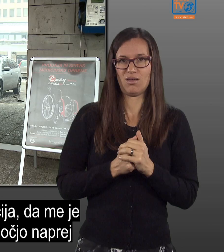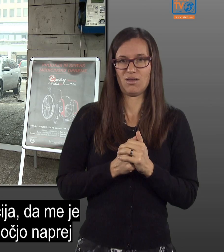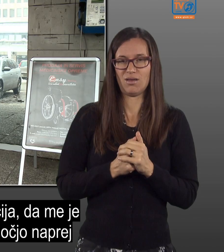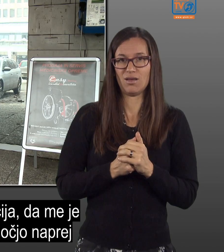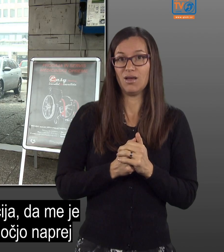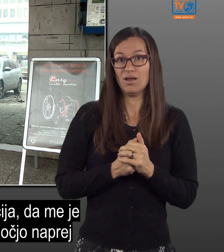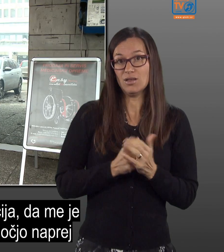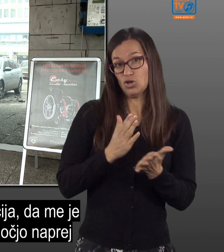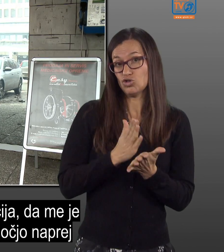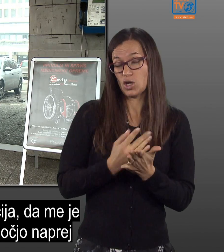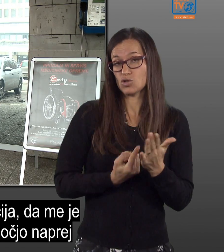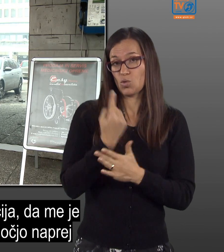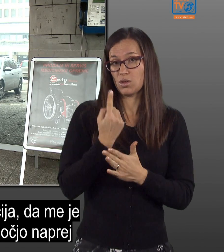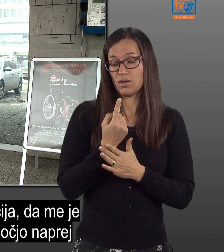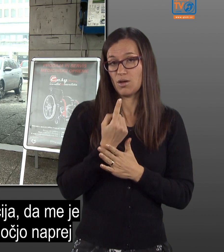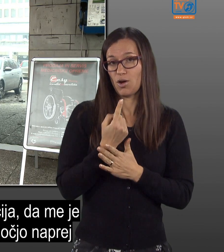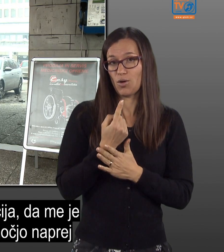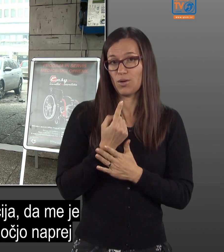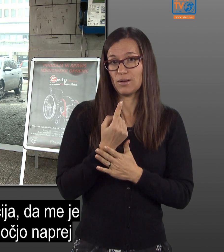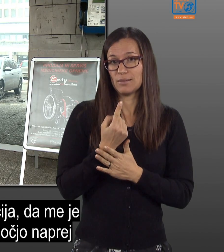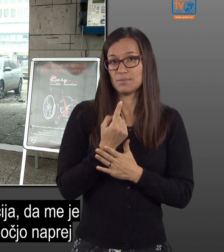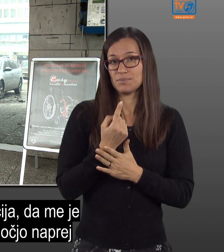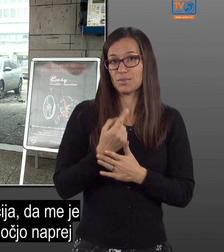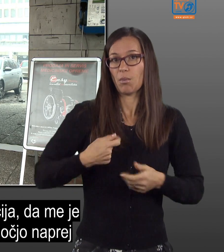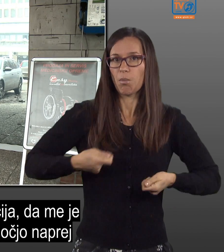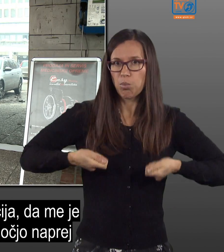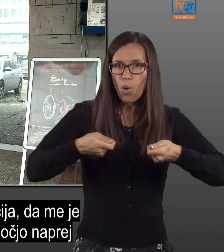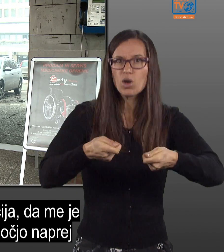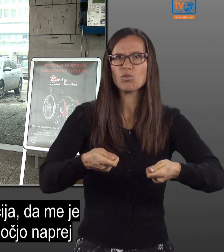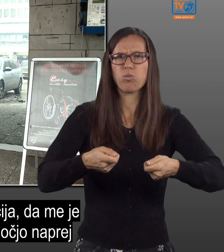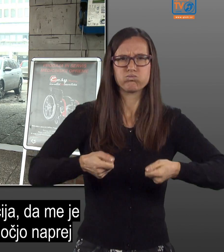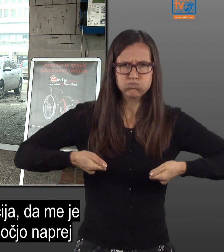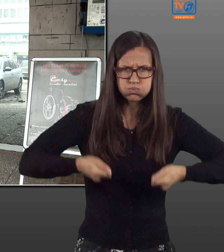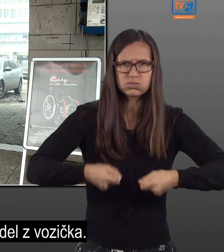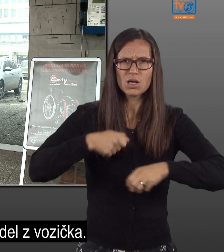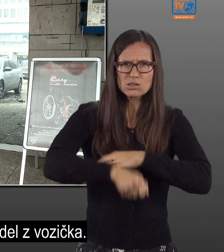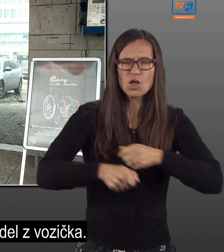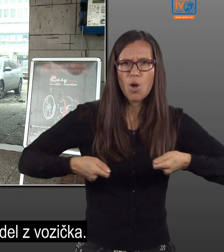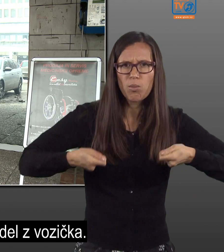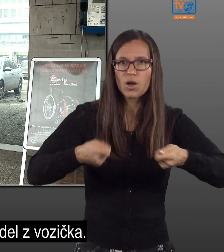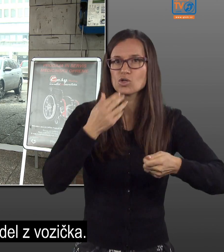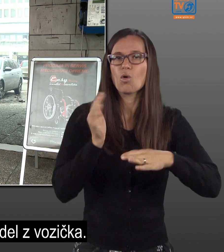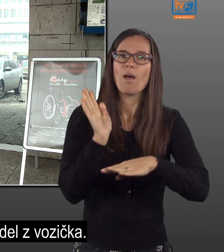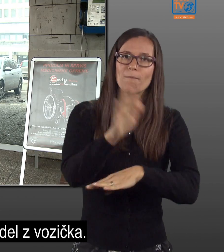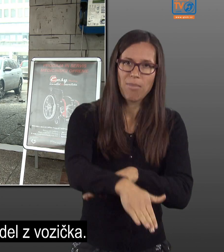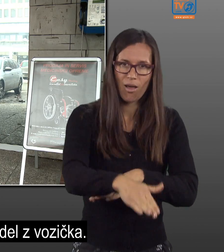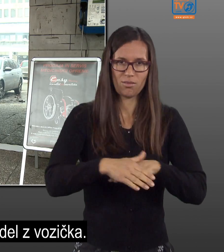je že bila situacija, da me je porinil z vso močjo in sem skoraj naprej padel z vozička.